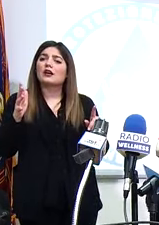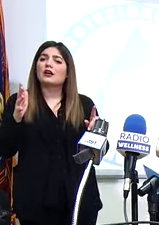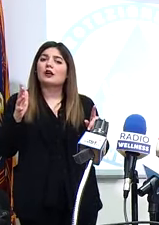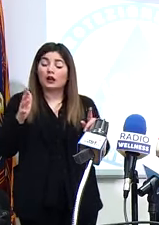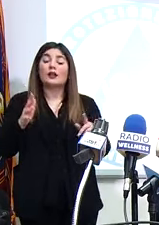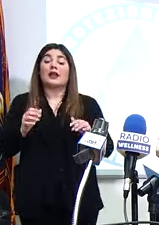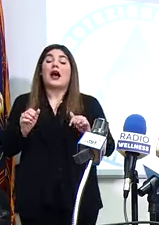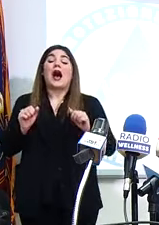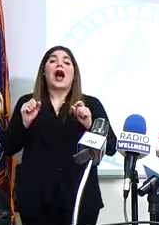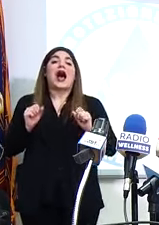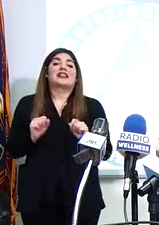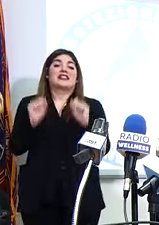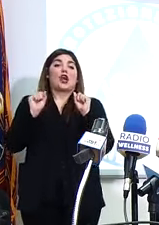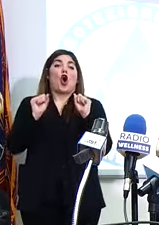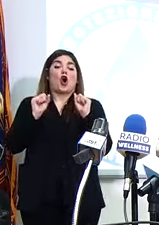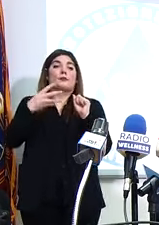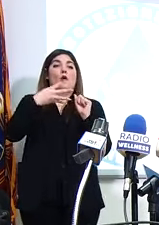L'anticorpo monoclonale.